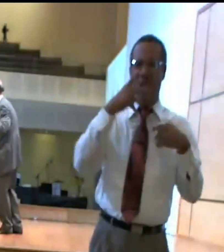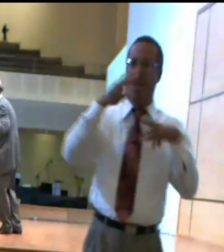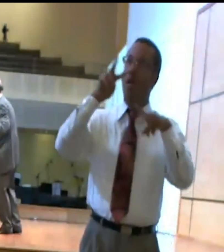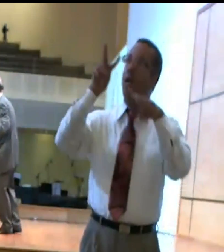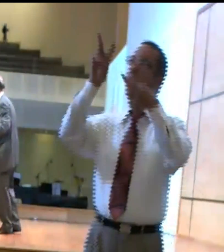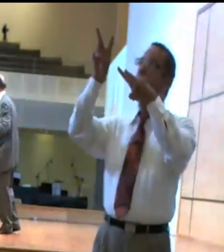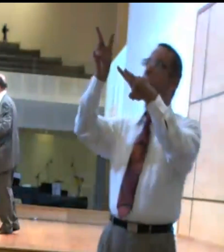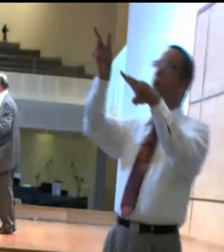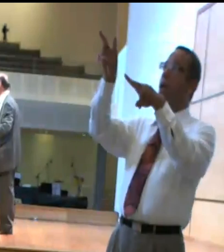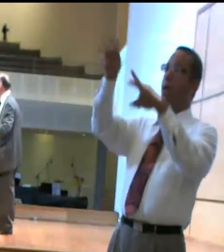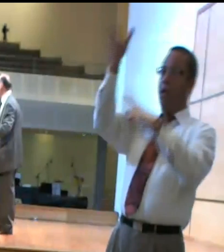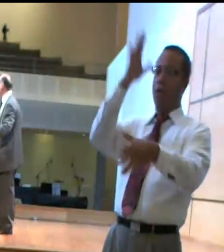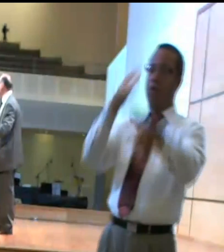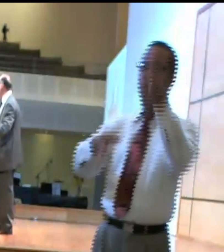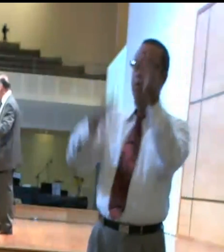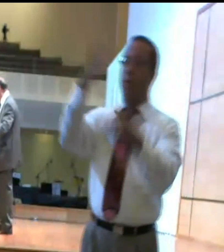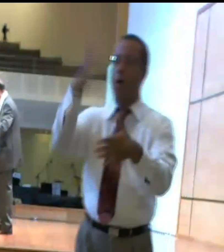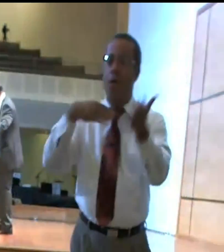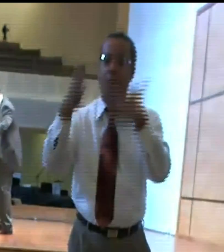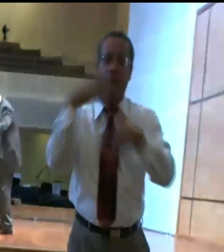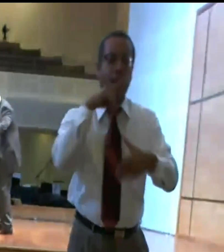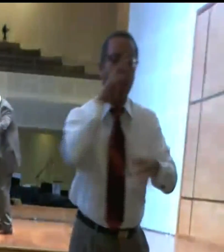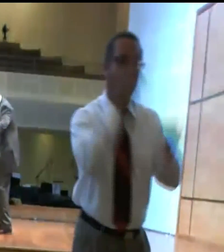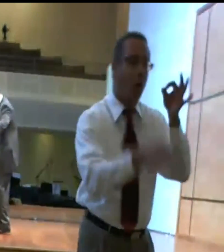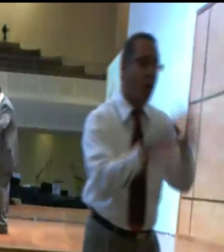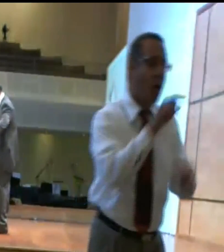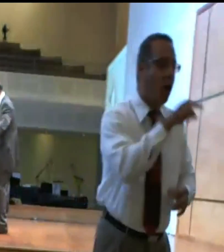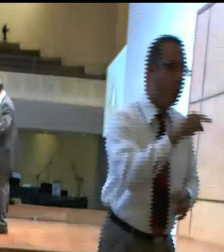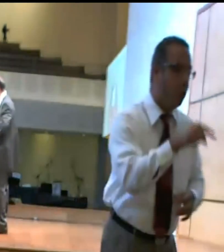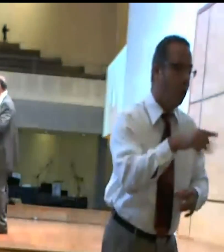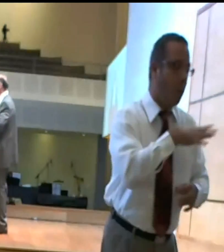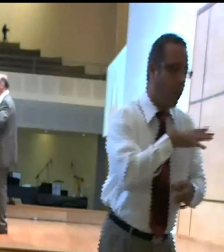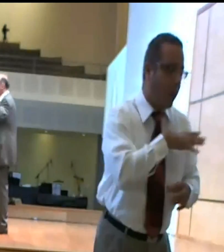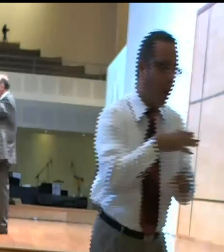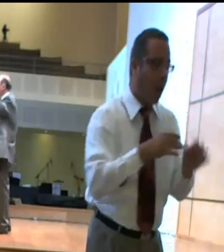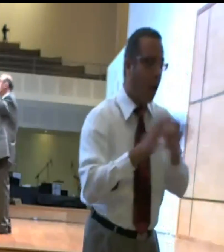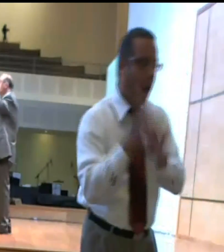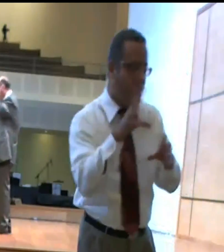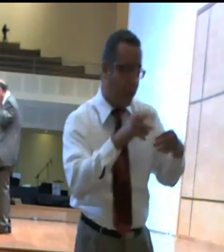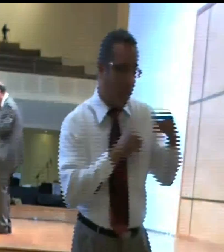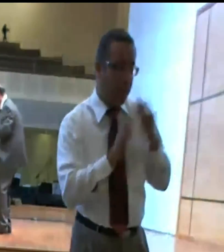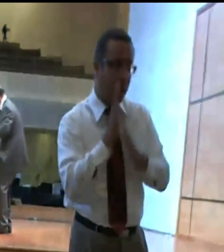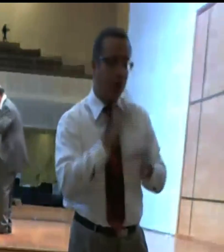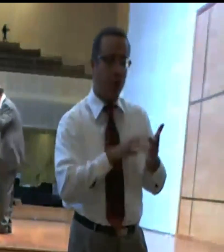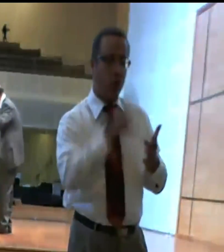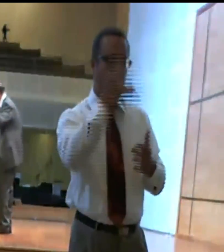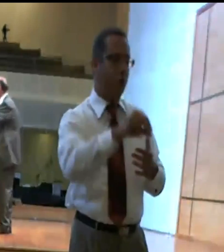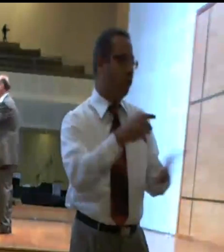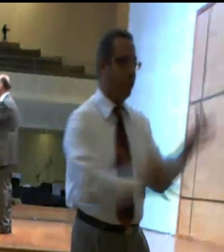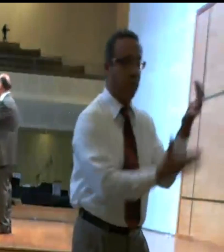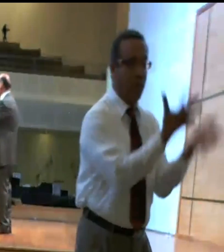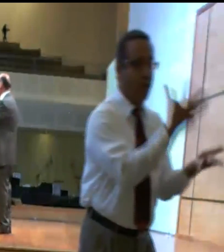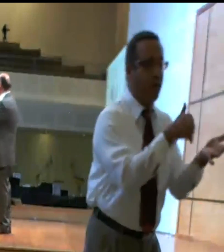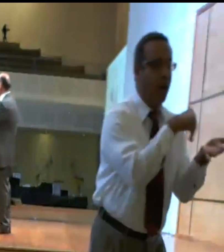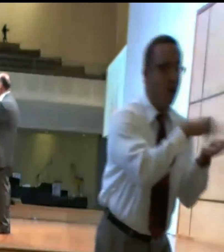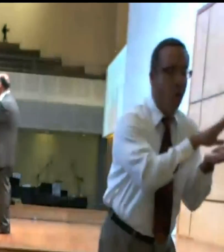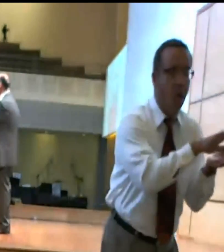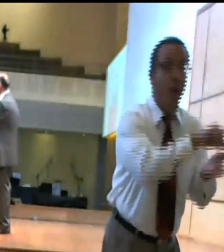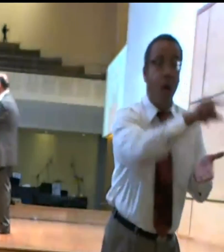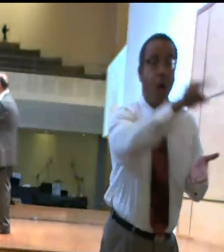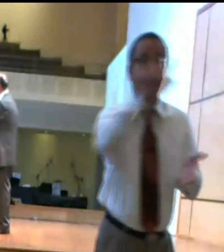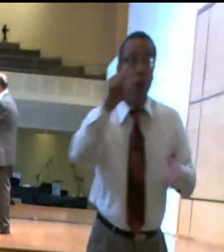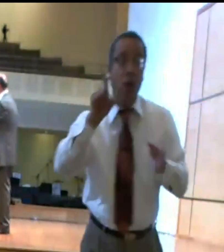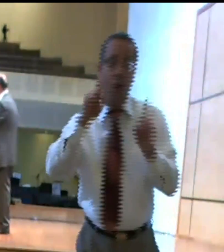ante el tribunal de Dios para dar cuenta de nuestra vida. Es con esa conciencia que los cristianos podemos